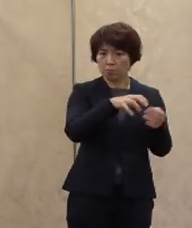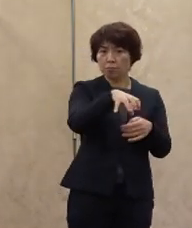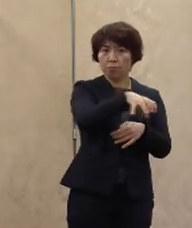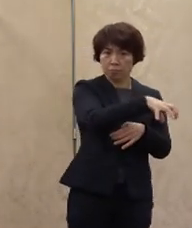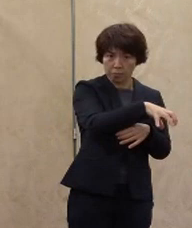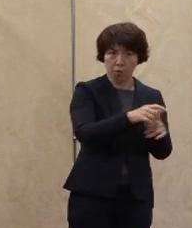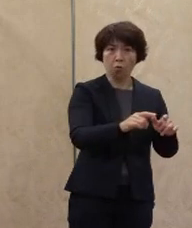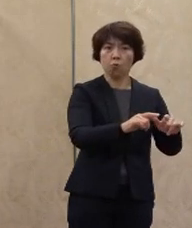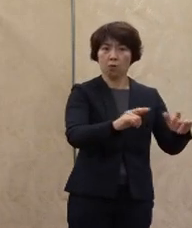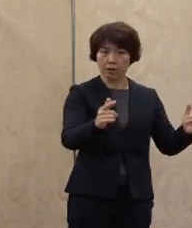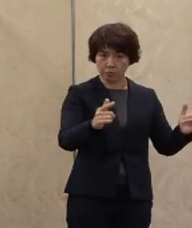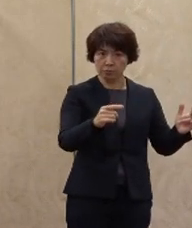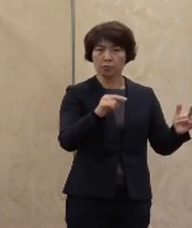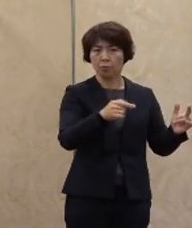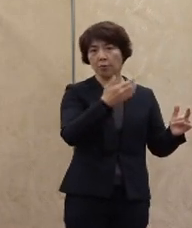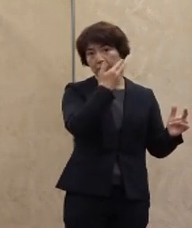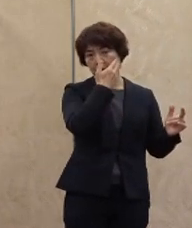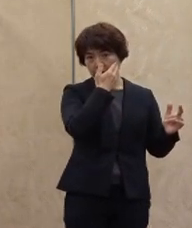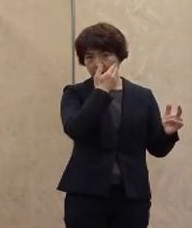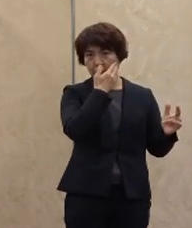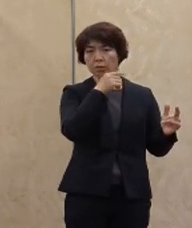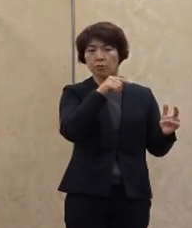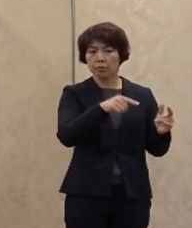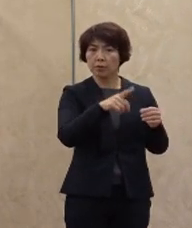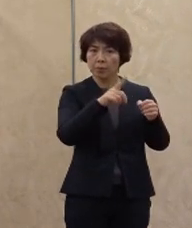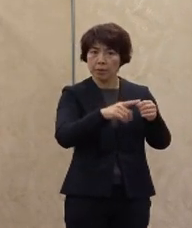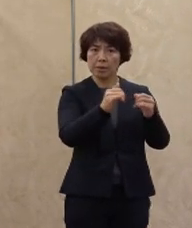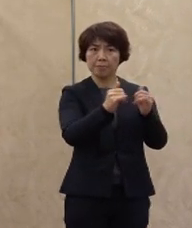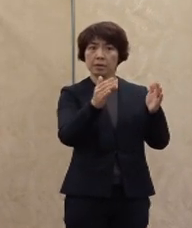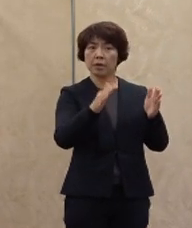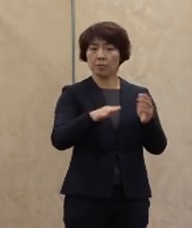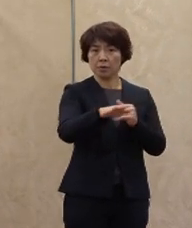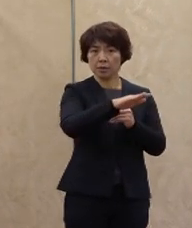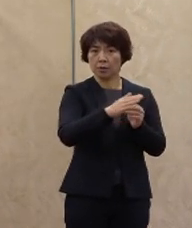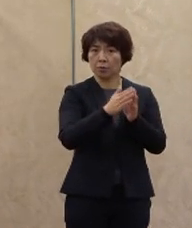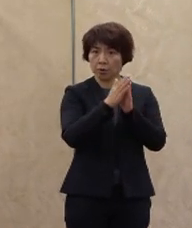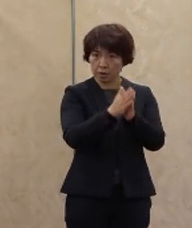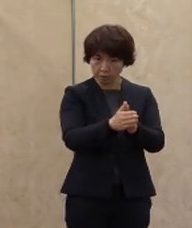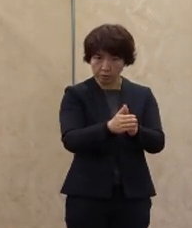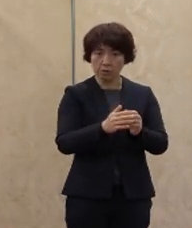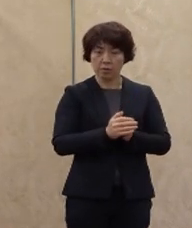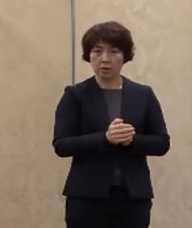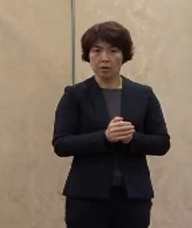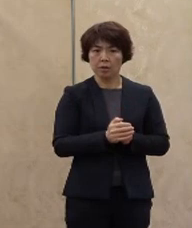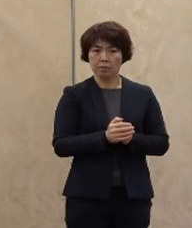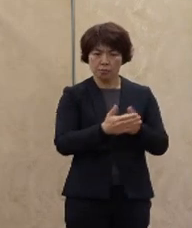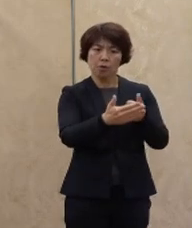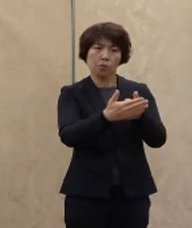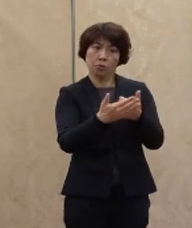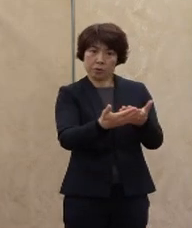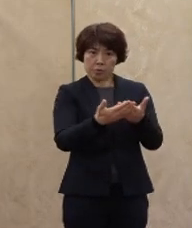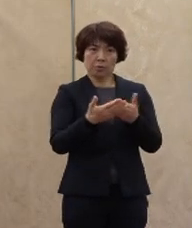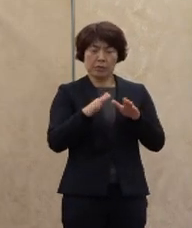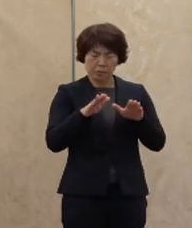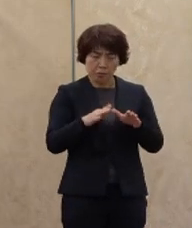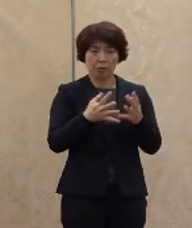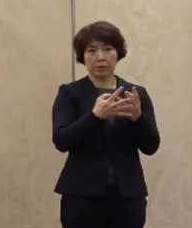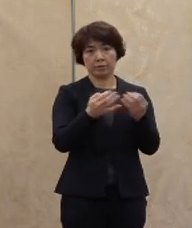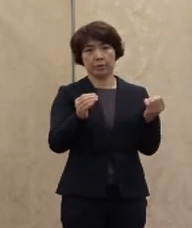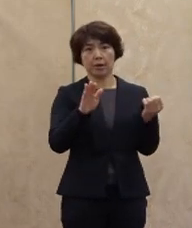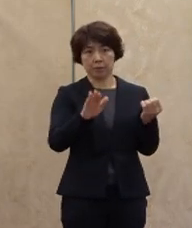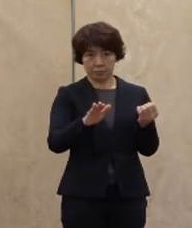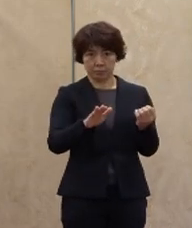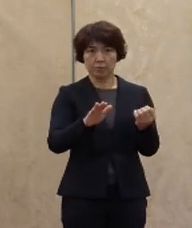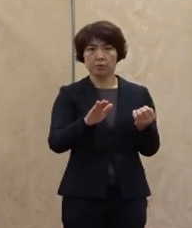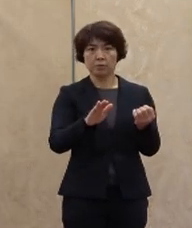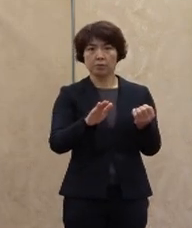間の皆さんにあのお願いをするということは、あの今もお願いしてすごい協力していただいているとたくさんあるんですけど、その中で見て